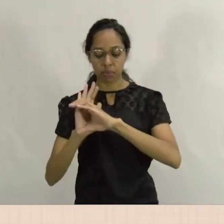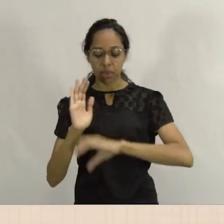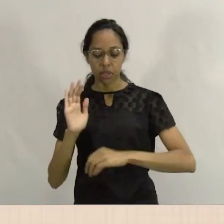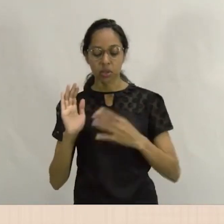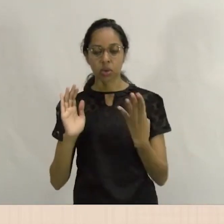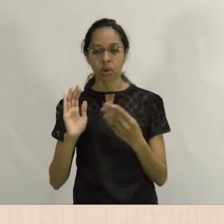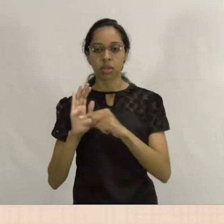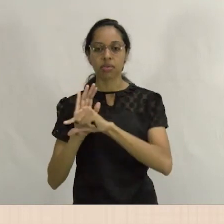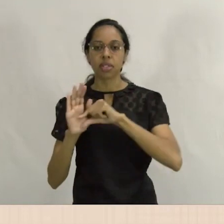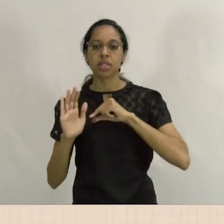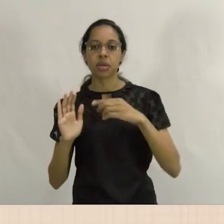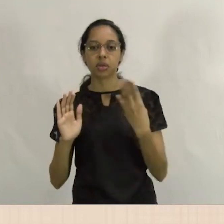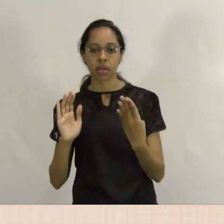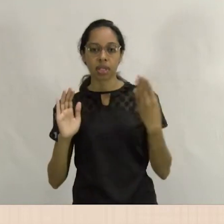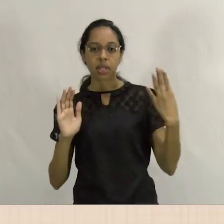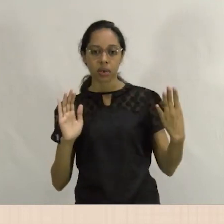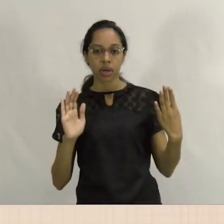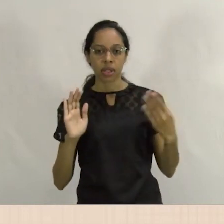versículo 44.